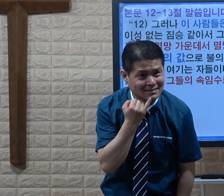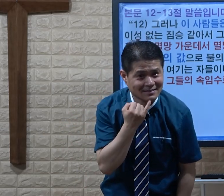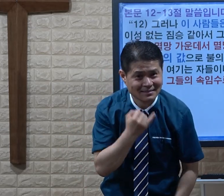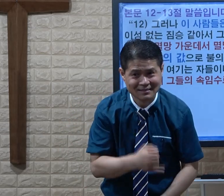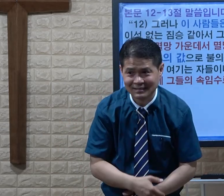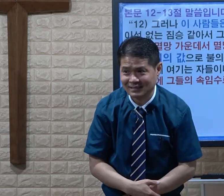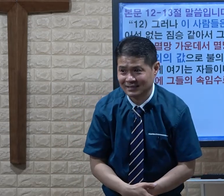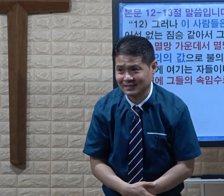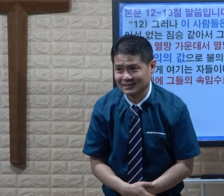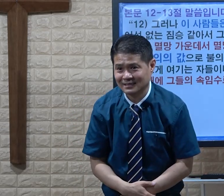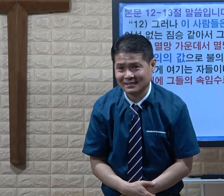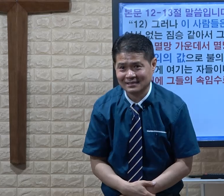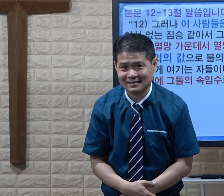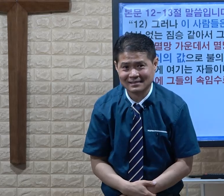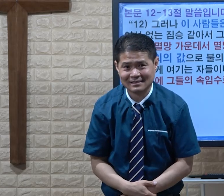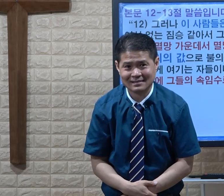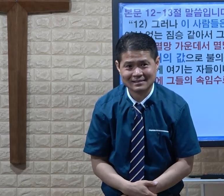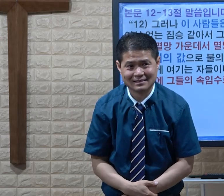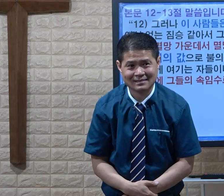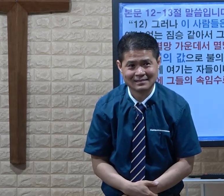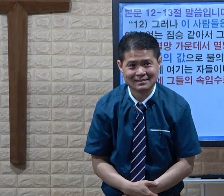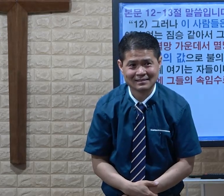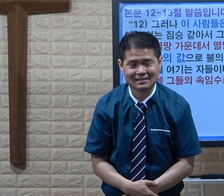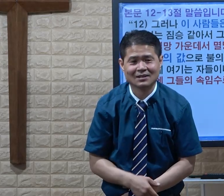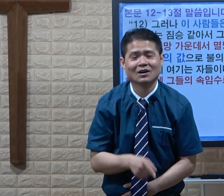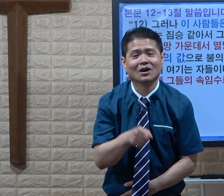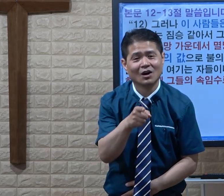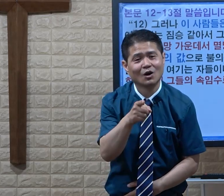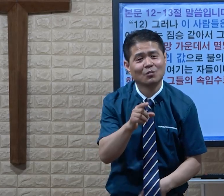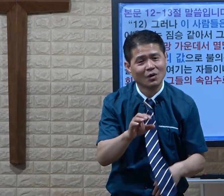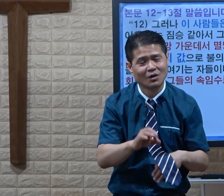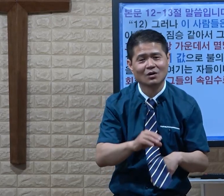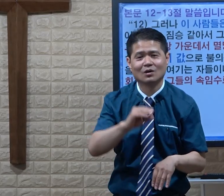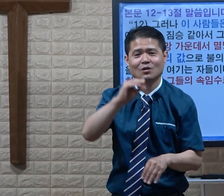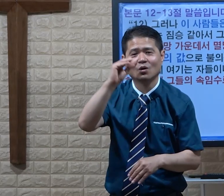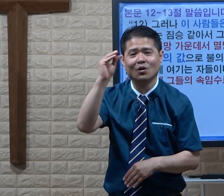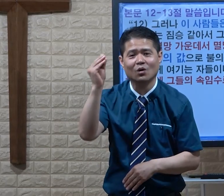예배를 드리는 것이 적절하다고 보이십니까?